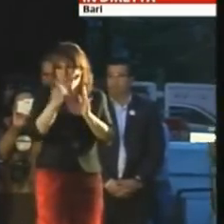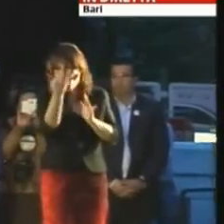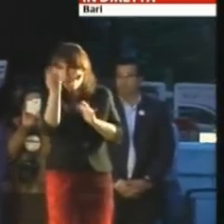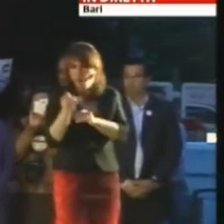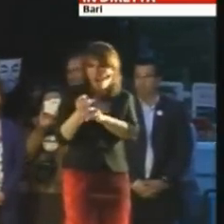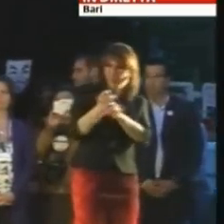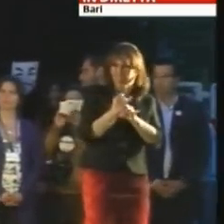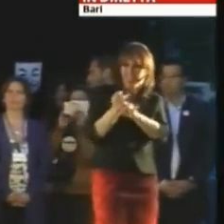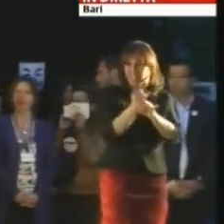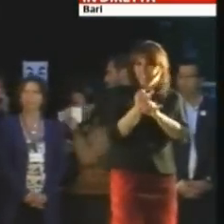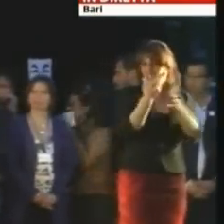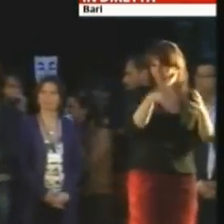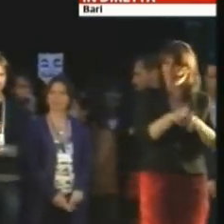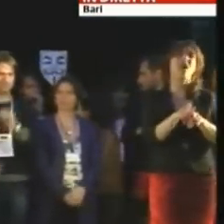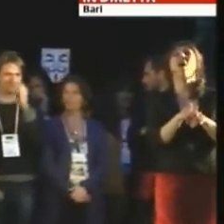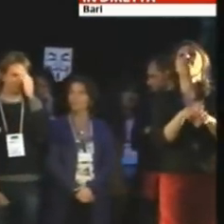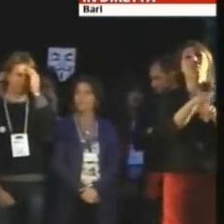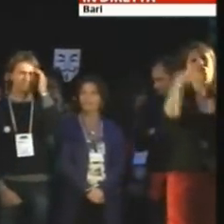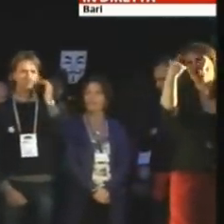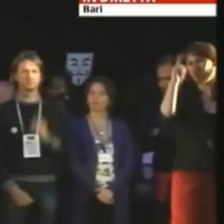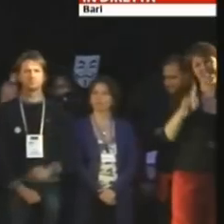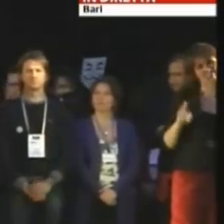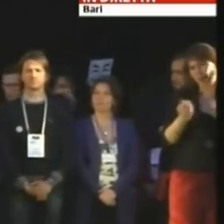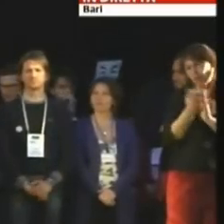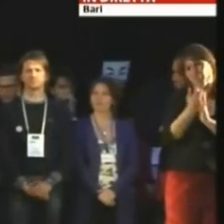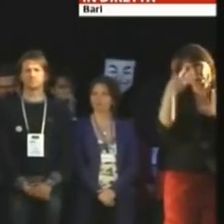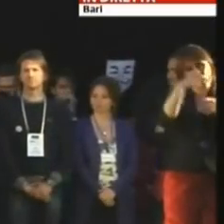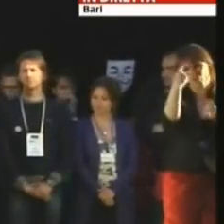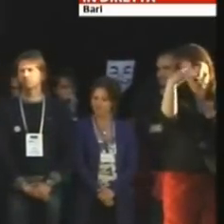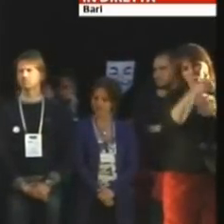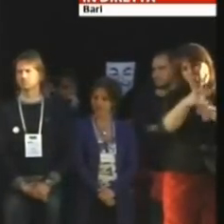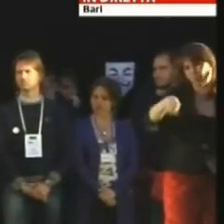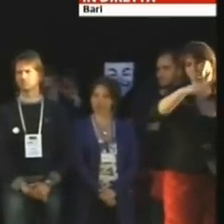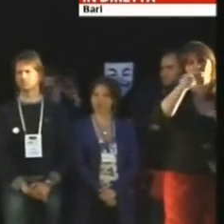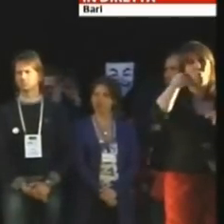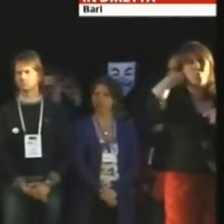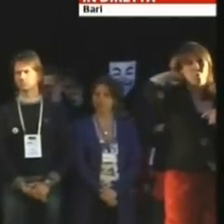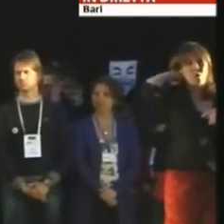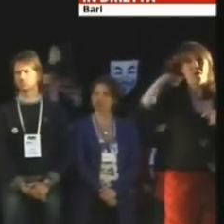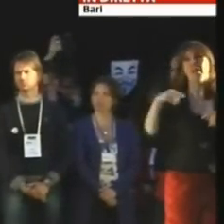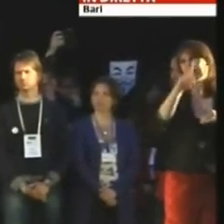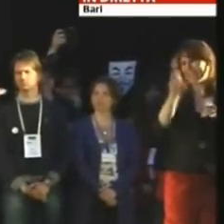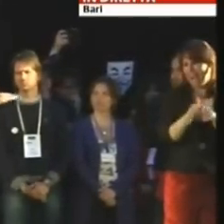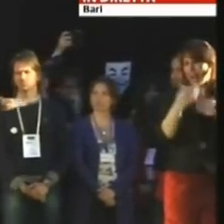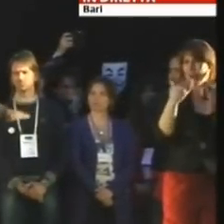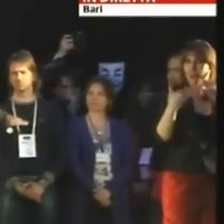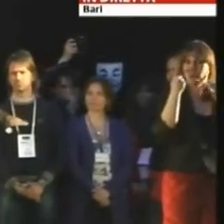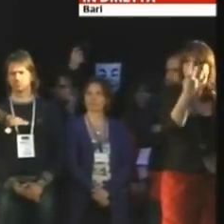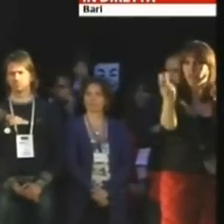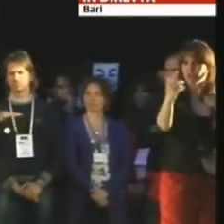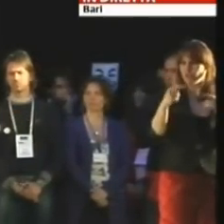Voi non sapete quello che succede lì dentro. Voi non sapete già, abbiamo già scardinato il nostro Parlamento, avete visto che